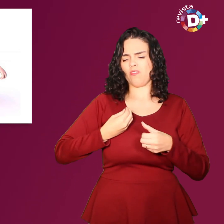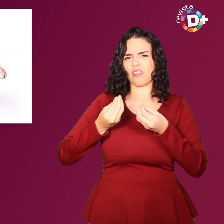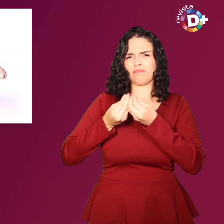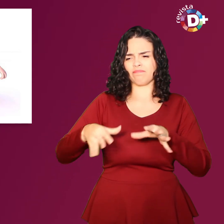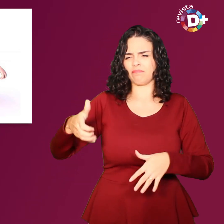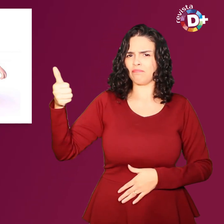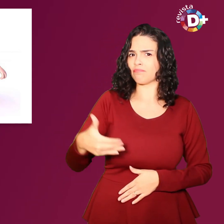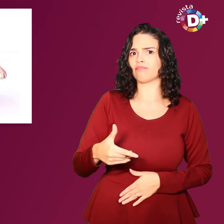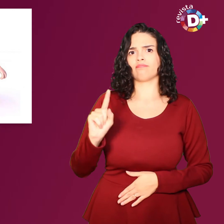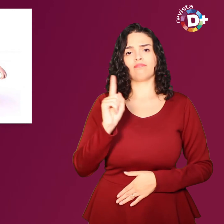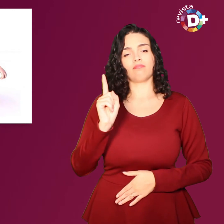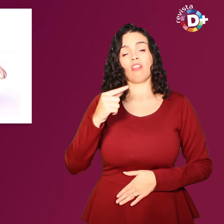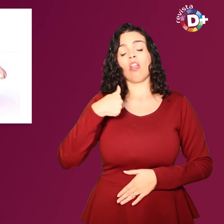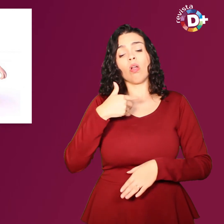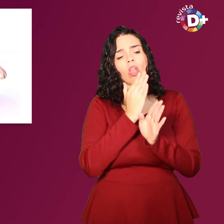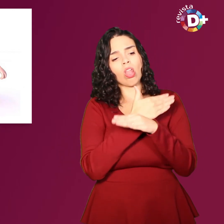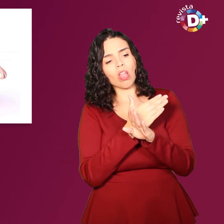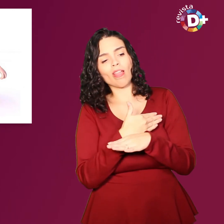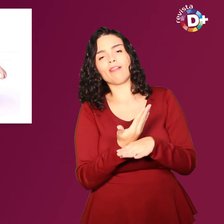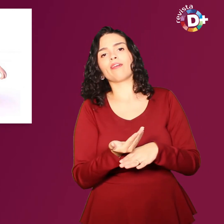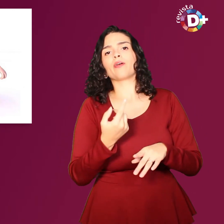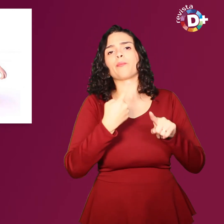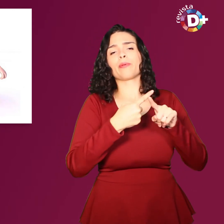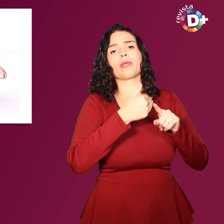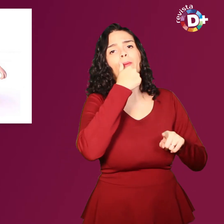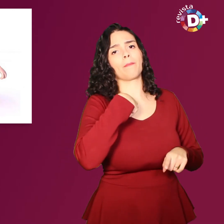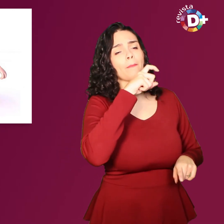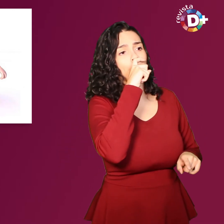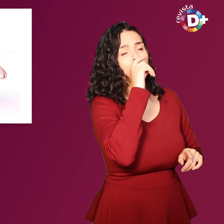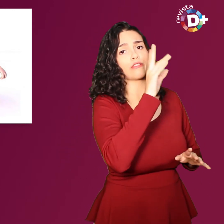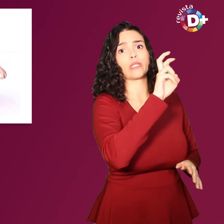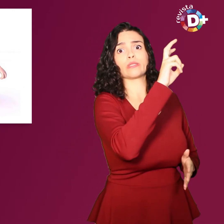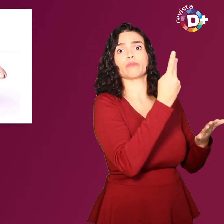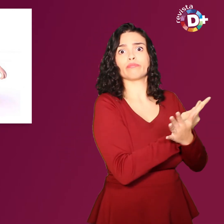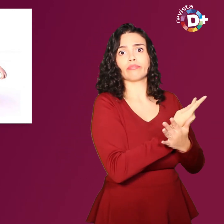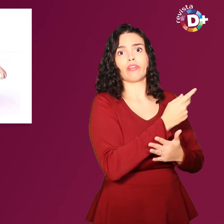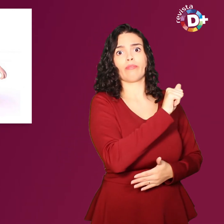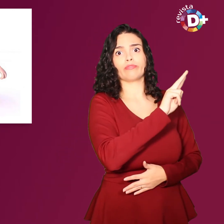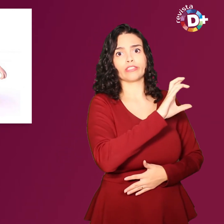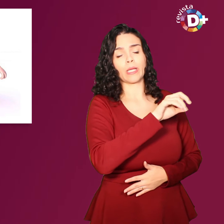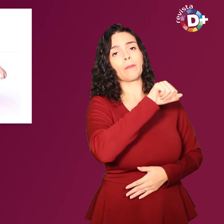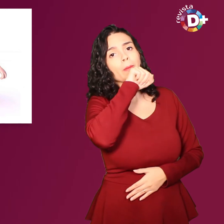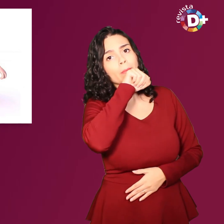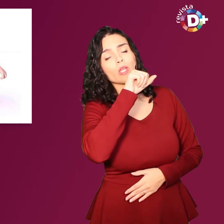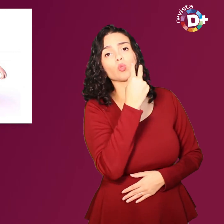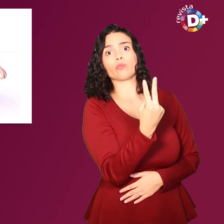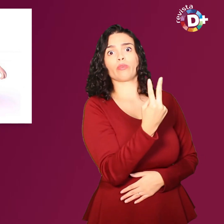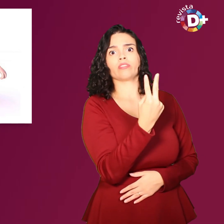ser desperdiçada. Foi relaxo meu, pois meu pai teve 5 episódios de AVC e minha mãe 2. Sabia